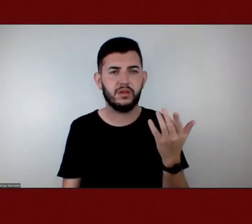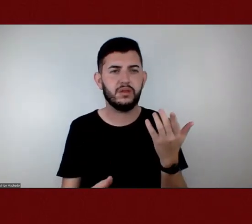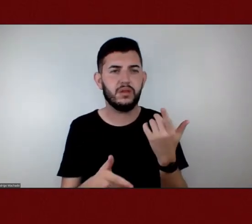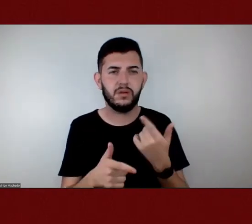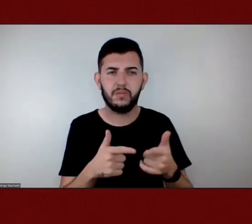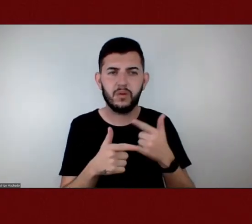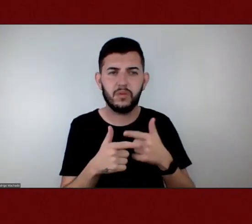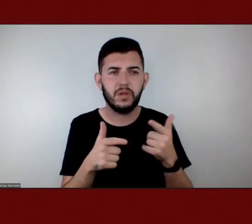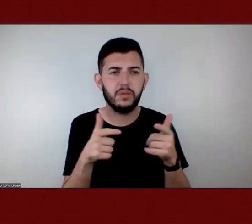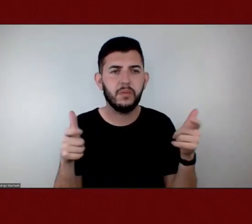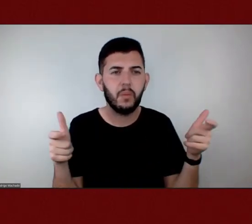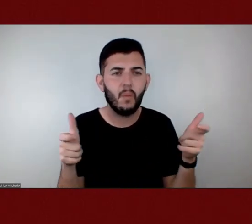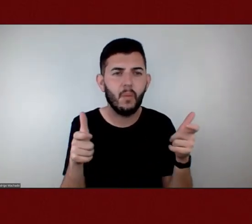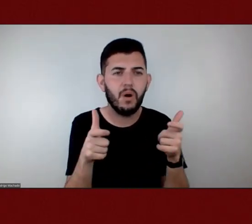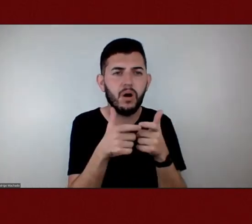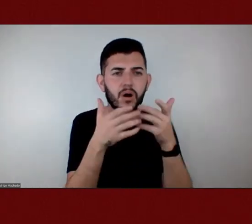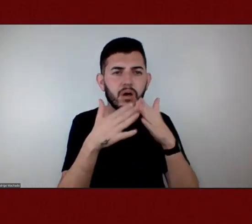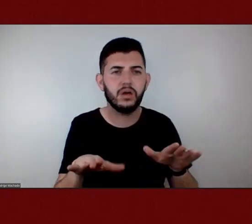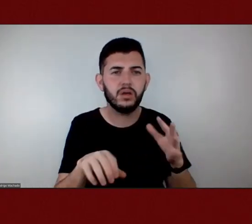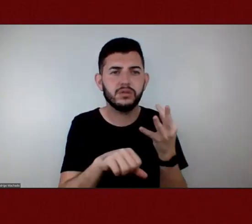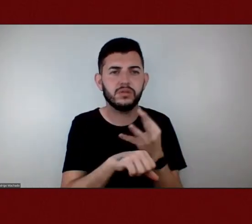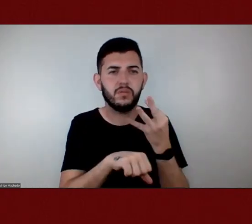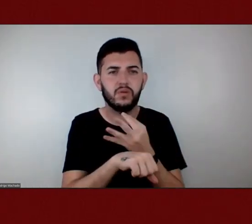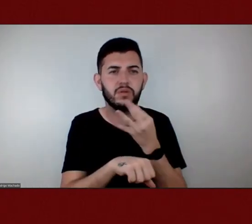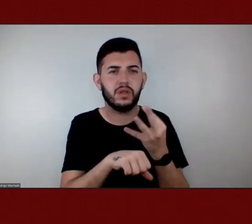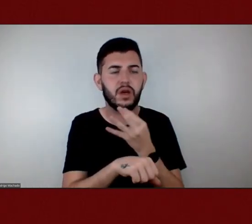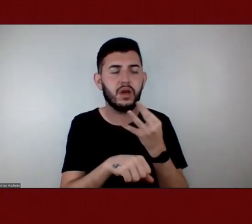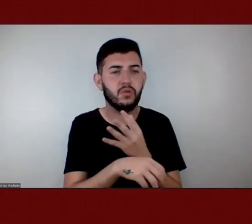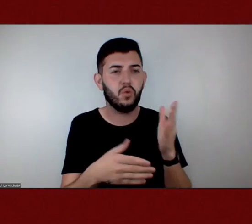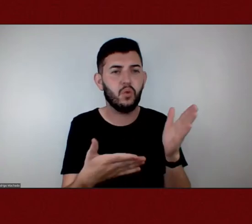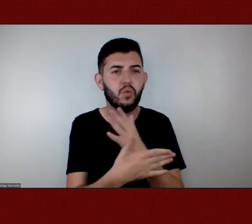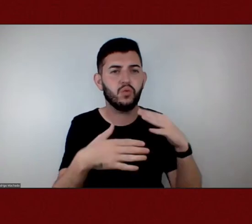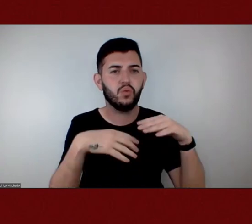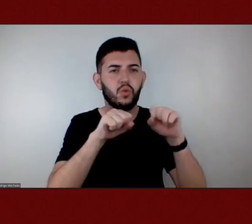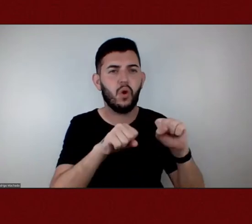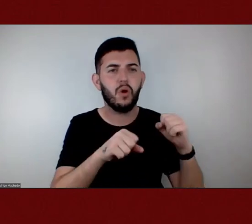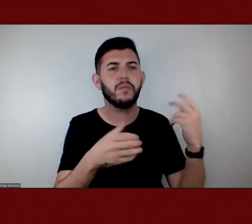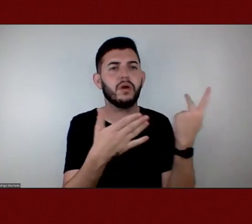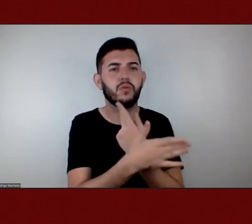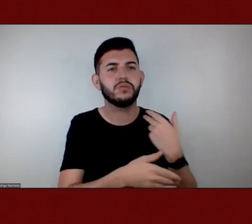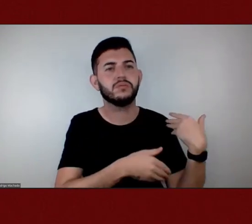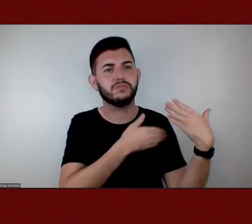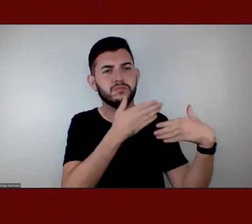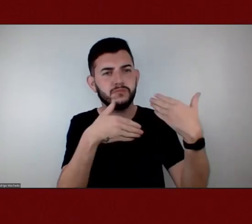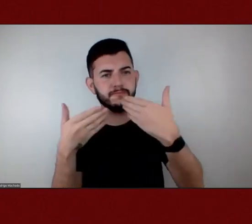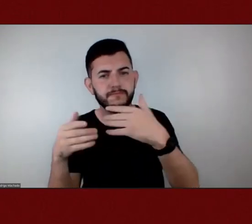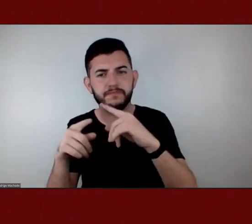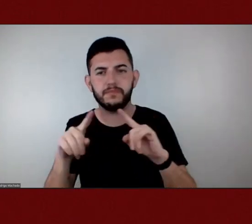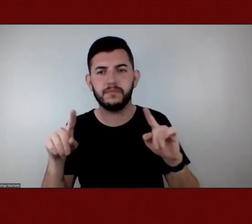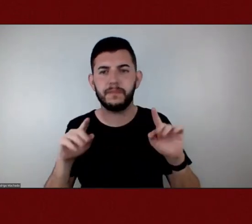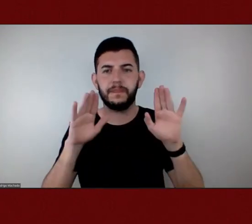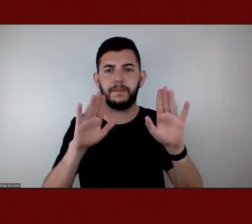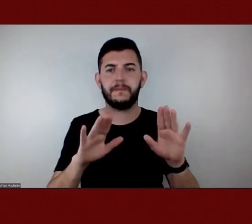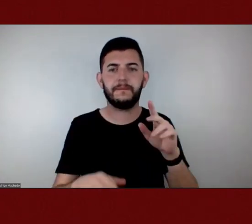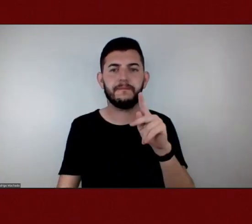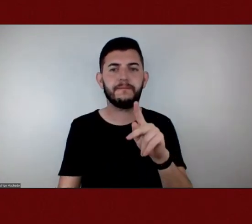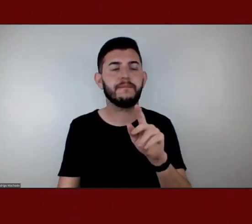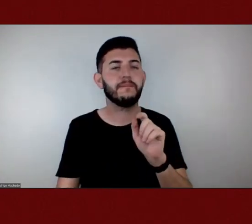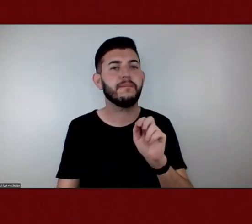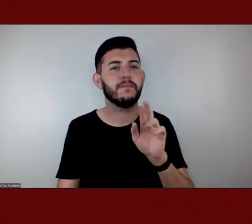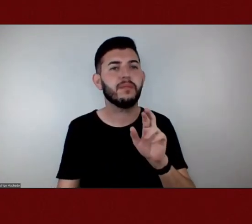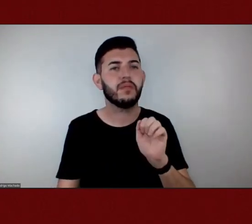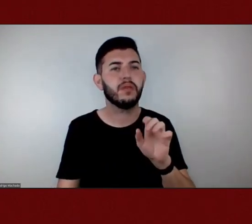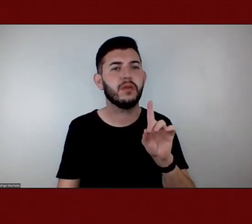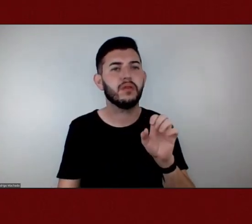os variados golpes que sofreria. O paradoxo final da trajetória do Partidão